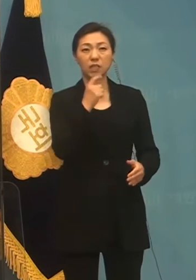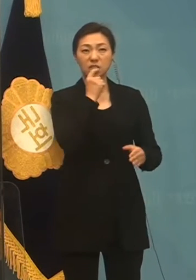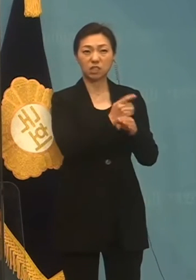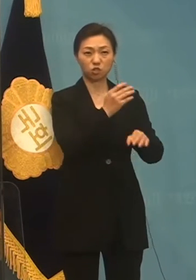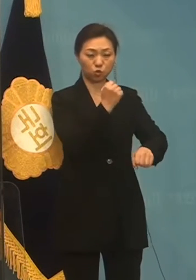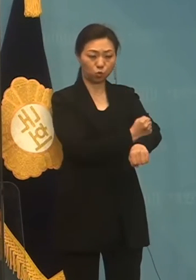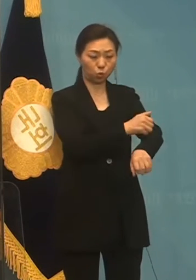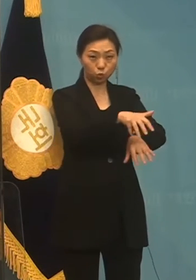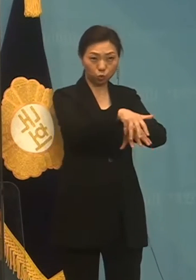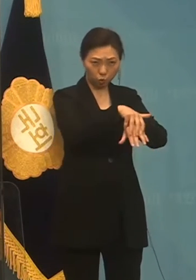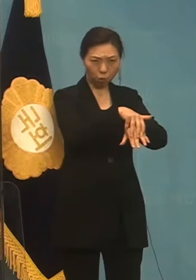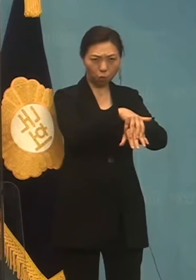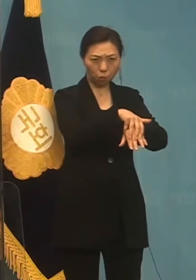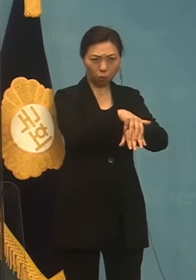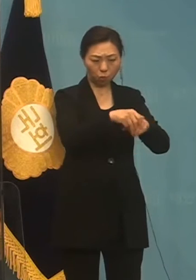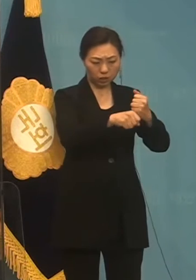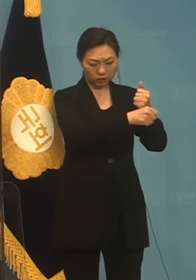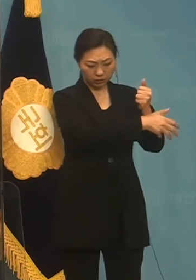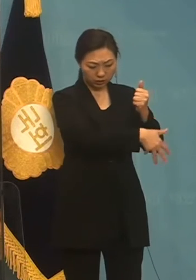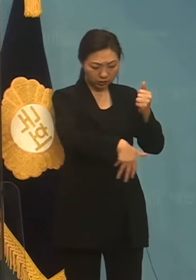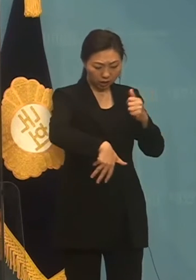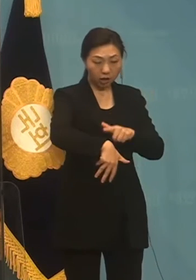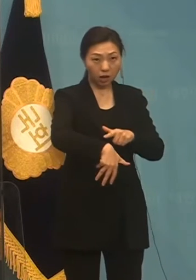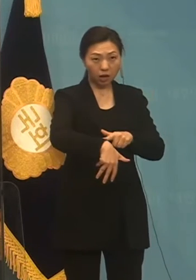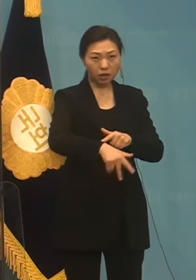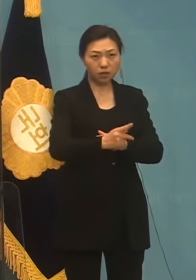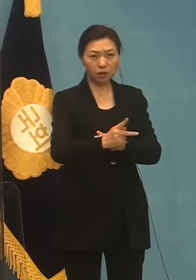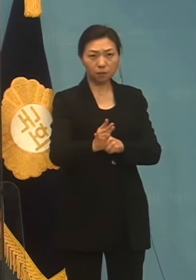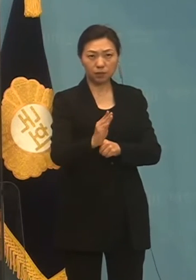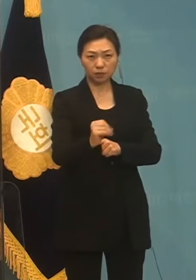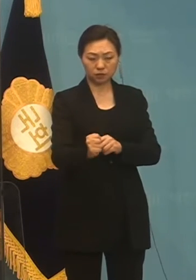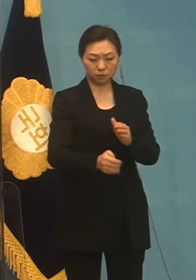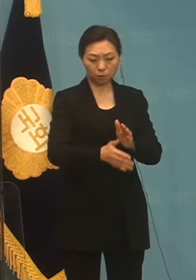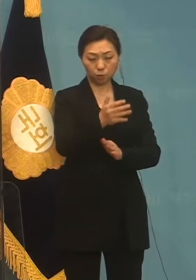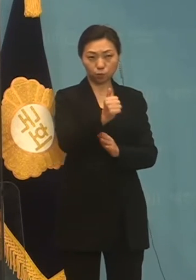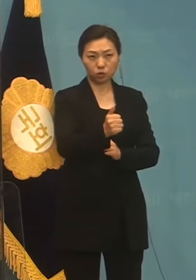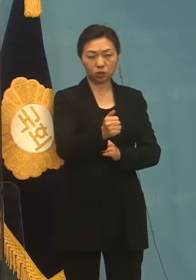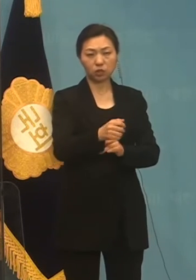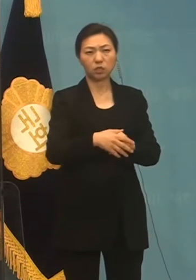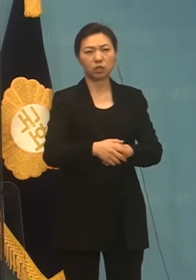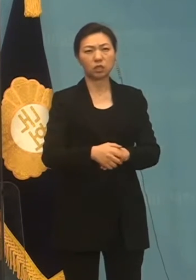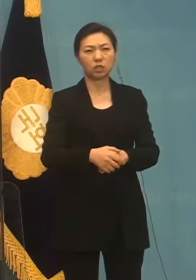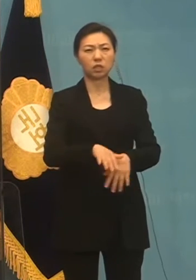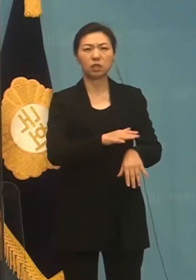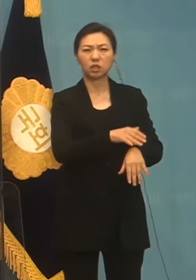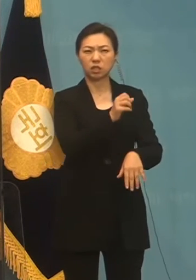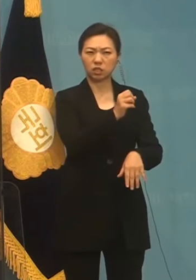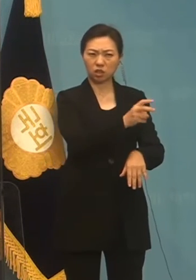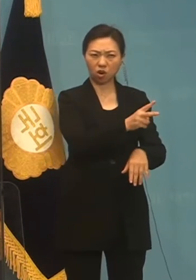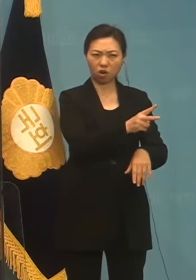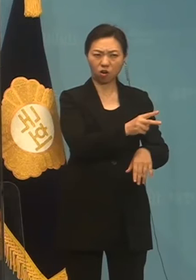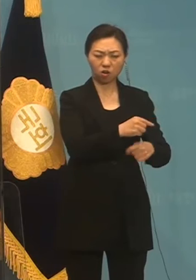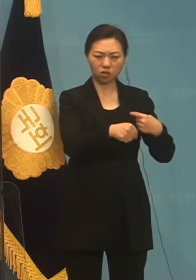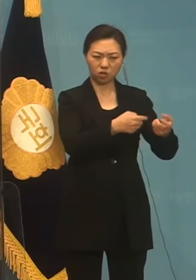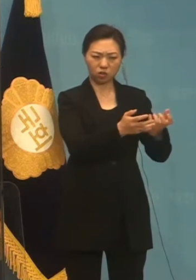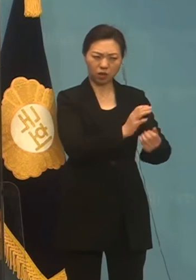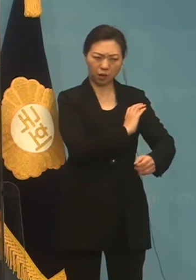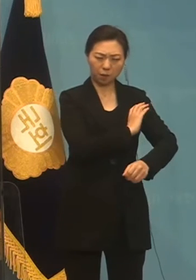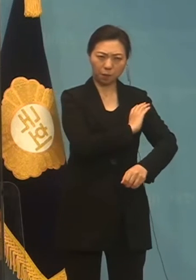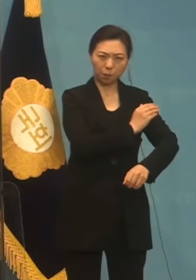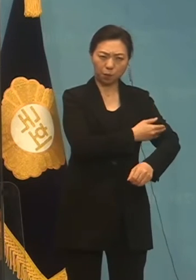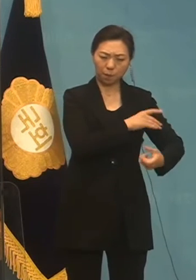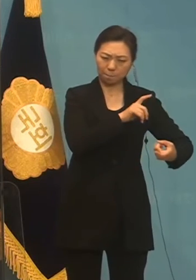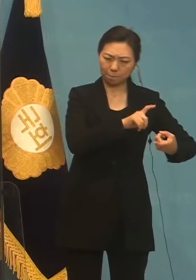민노총 산하 KBS 본부 노조와 몇 번의 보이지 않는 손이 작용한 것이 아닌가